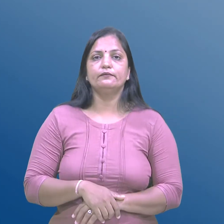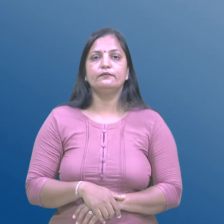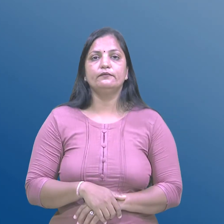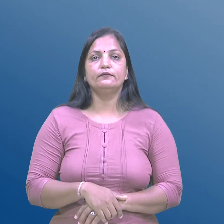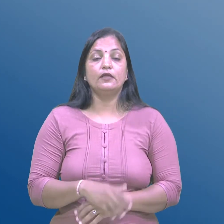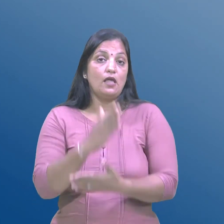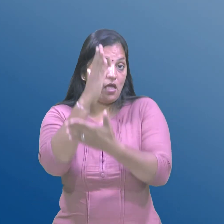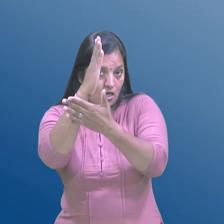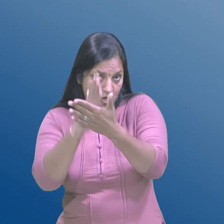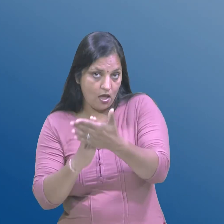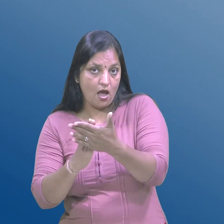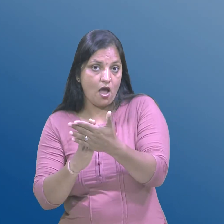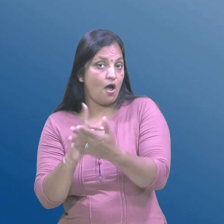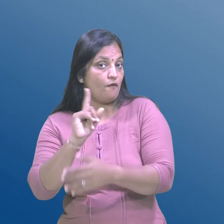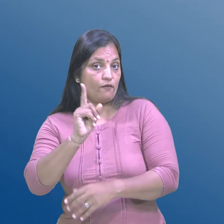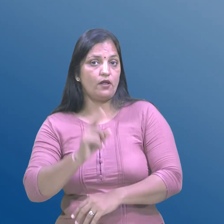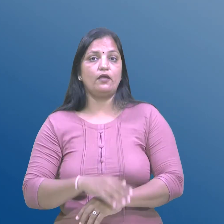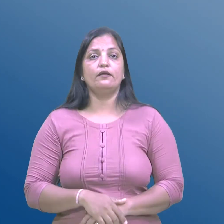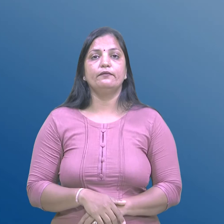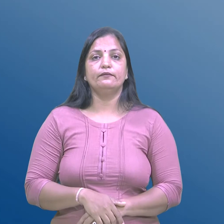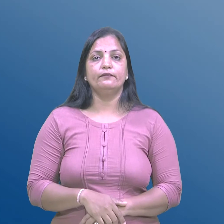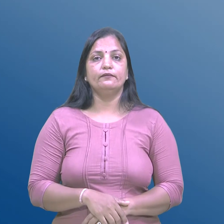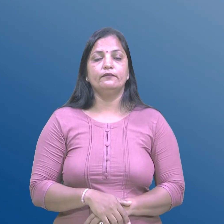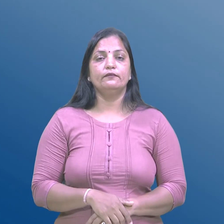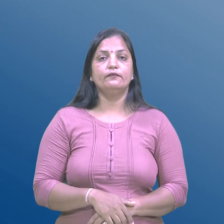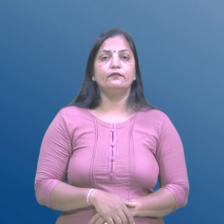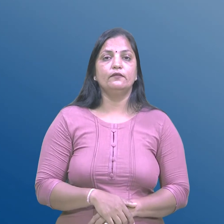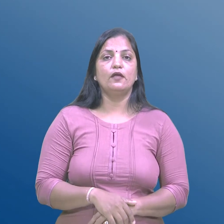અડધાથી ઓછા નહીં એટલા સભ્યો પોતે જ